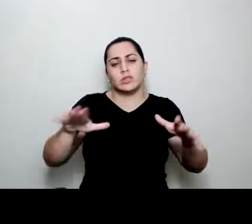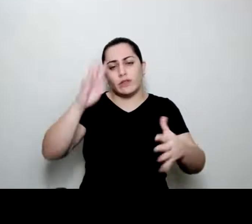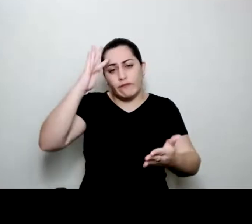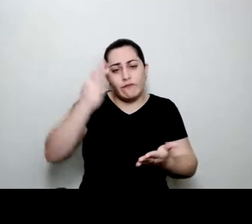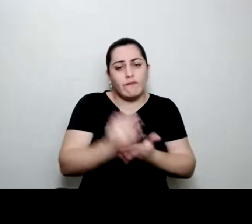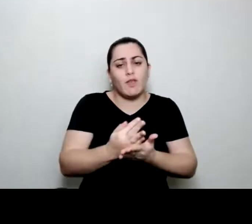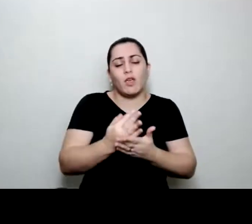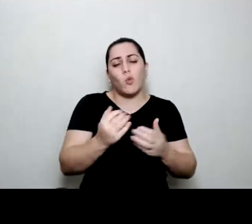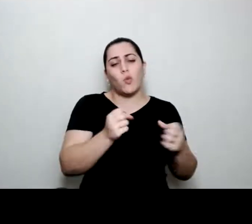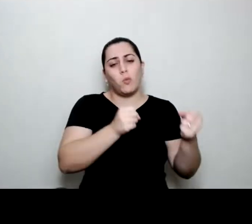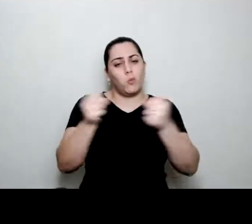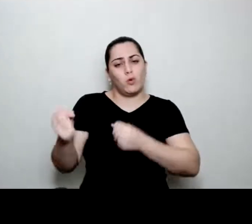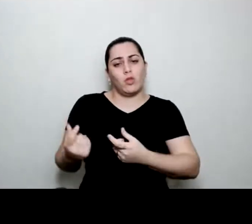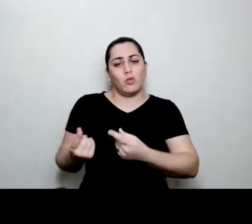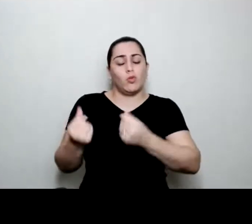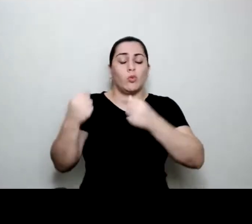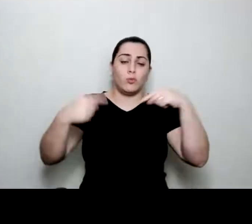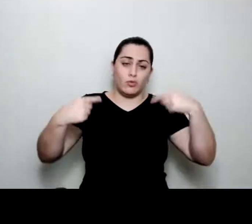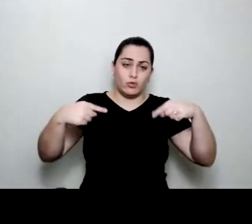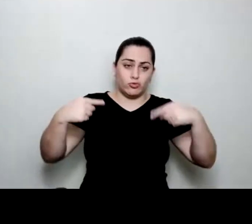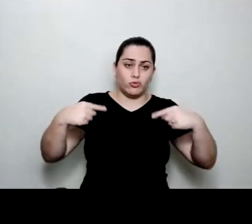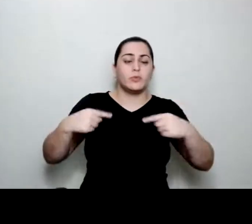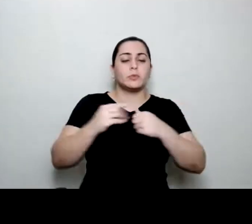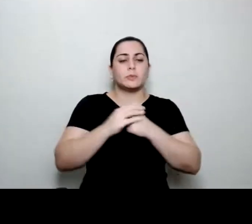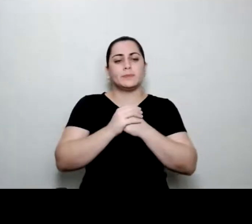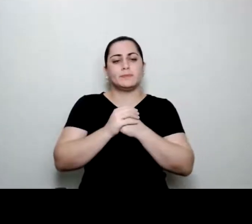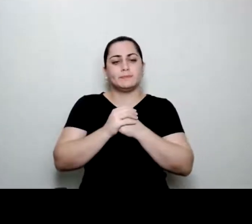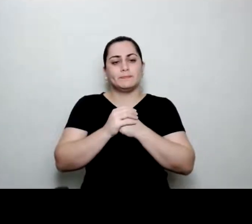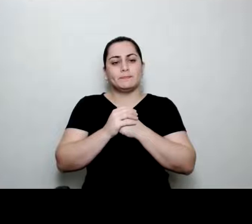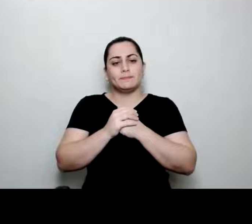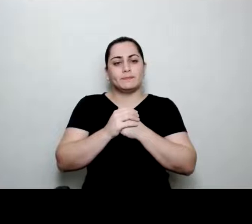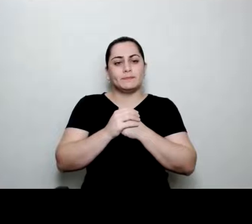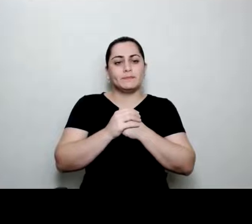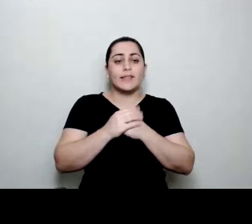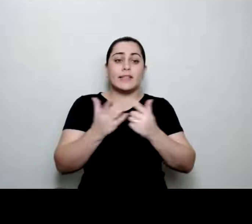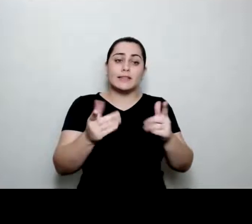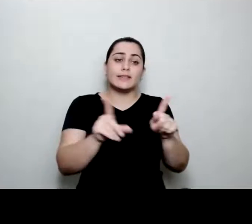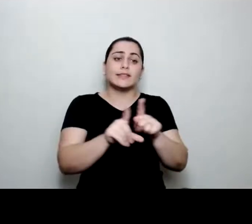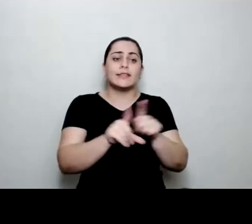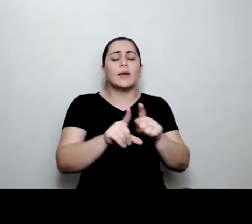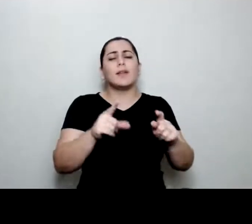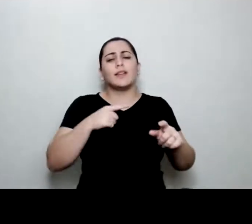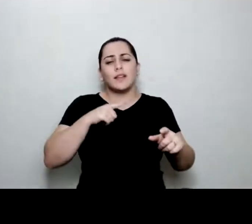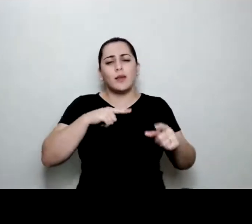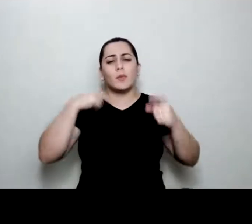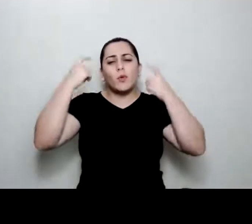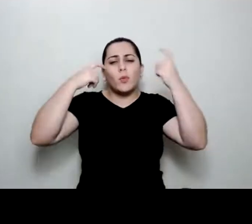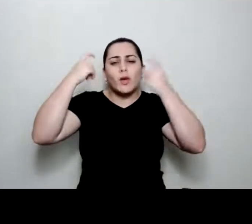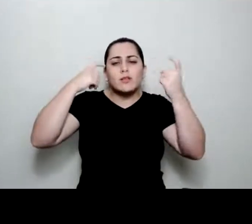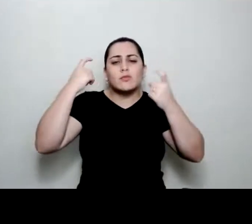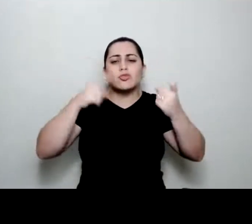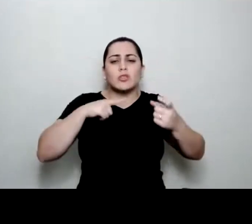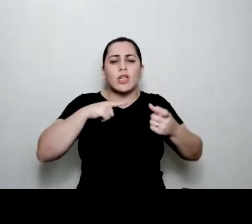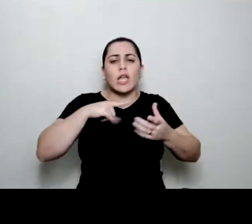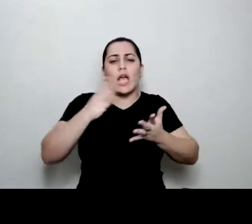poder econômico e político. Quer dizer, existia essa ideia, essa preocupação de produzir documentos